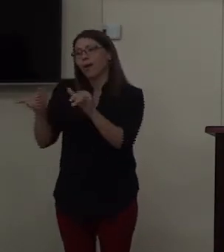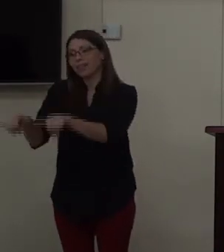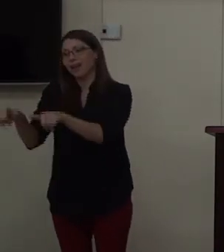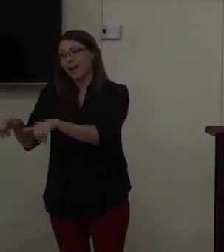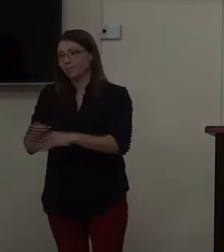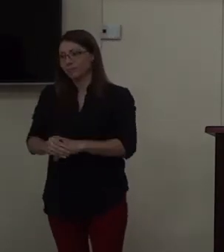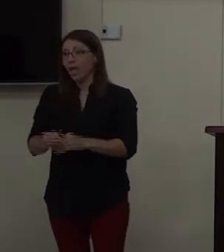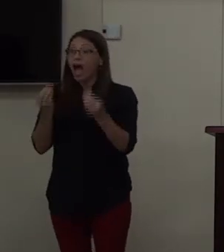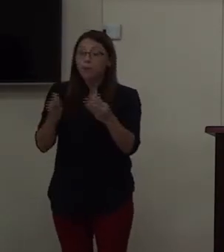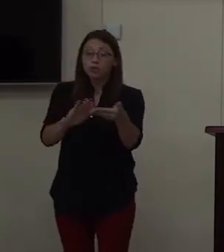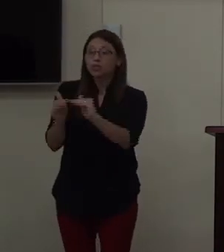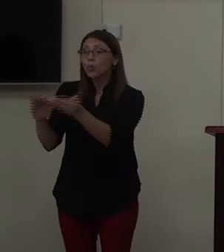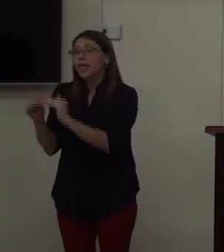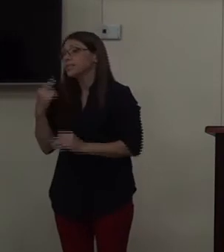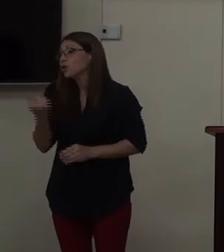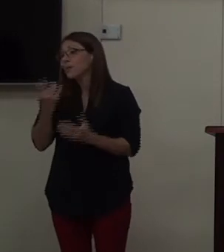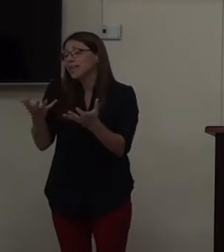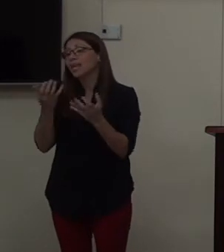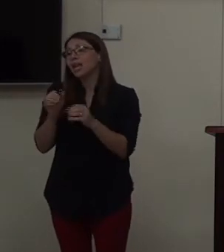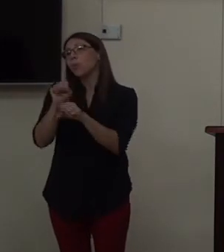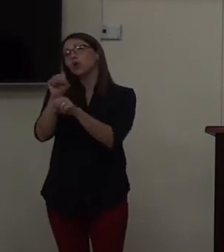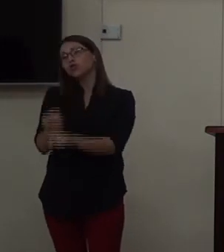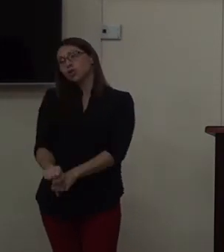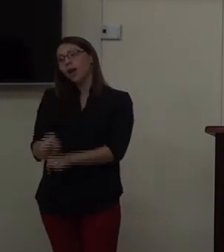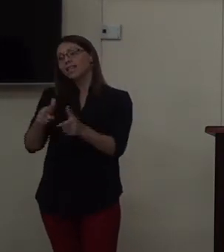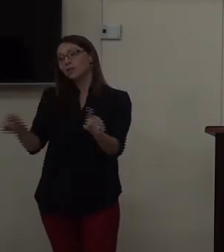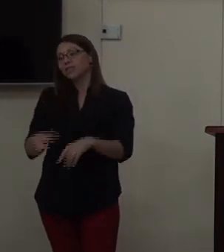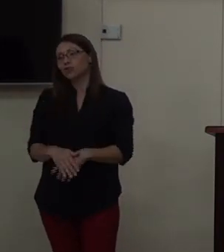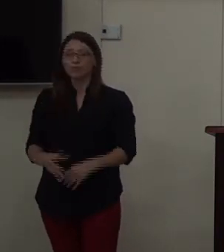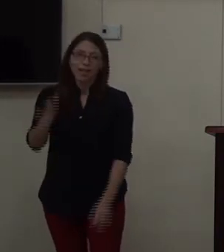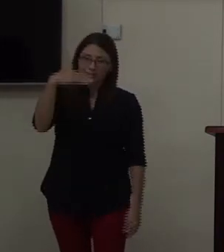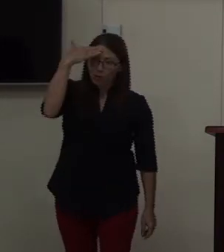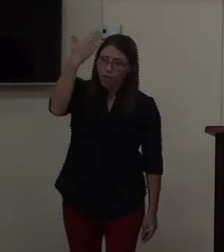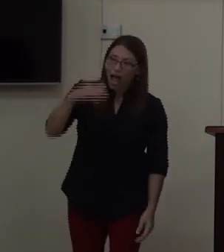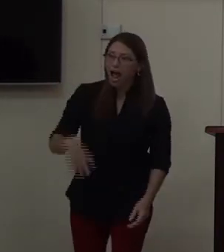que quieren son solamente los rituales lingüísticos, ¿verdad? Saludar, despedirse,